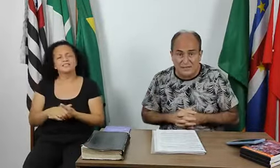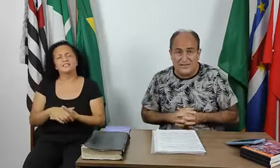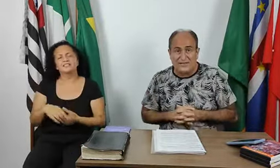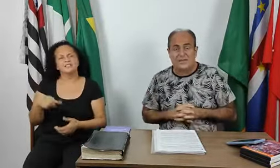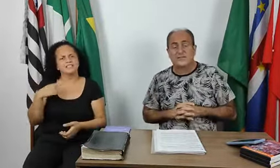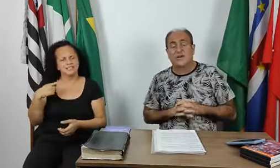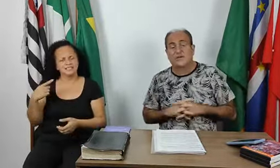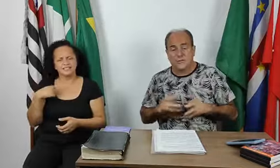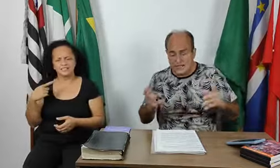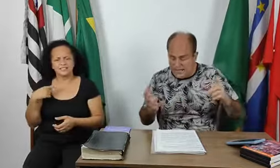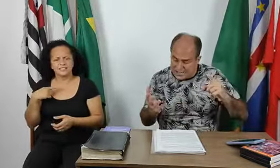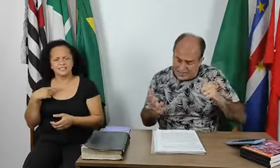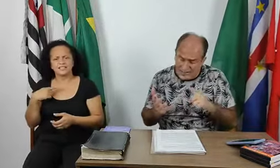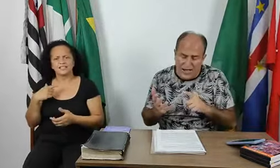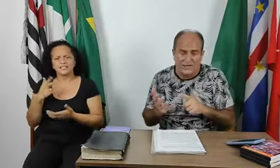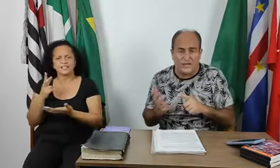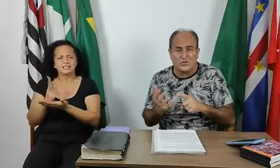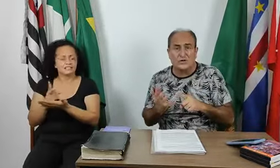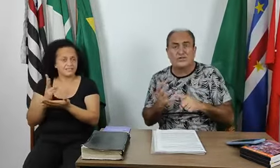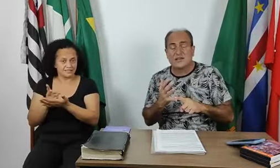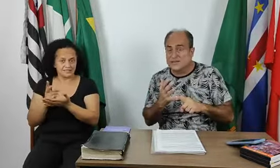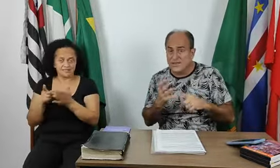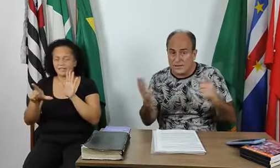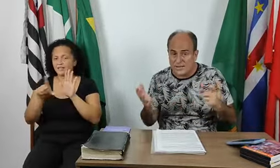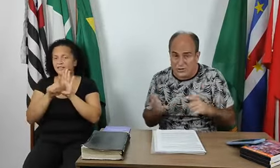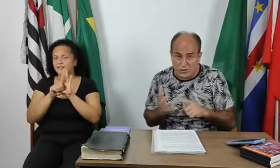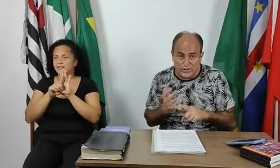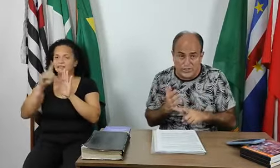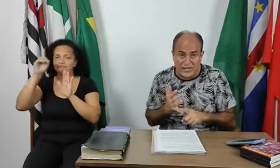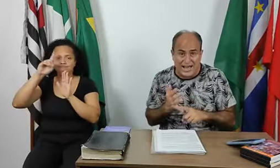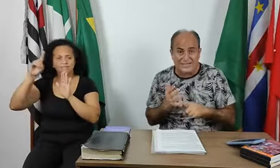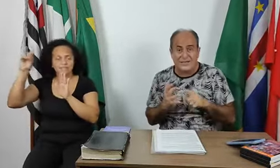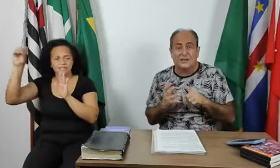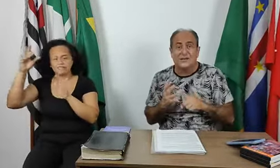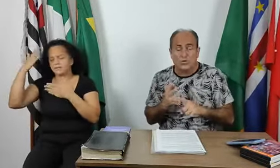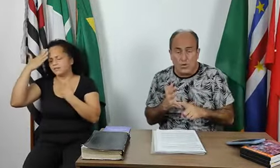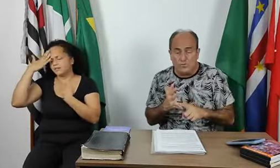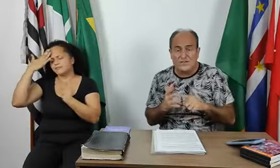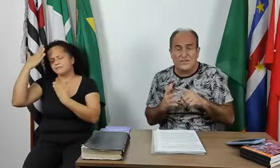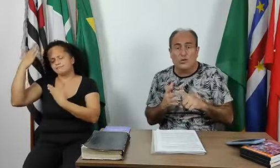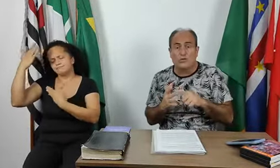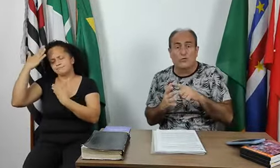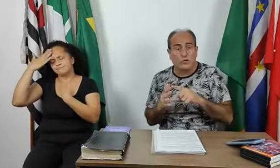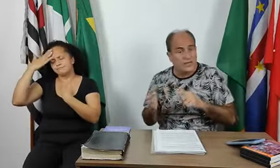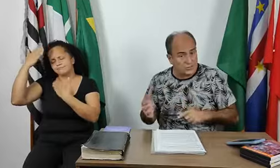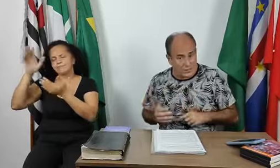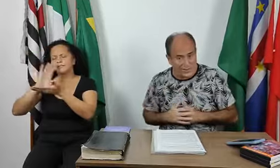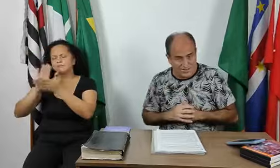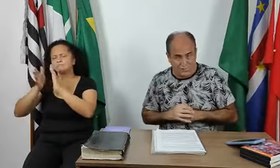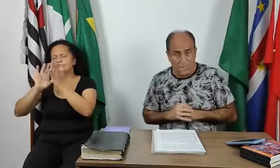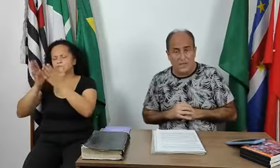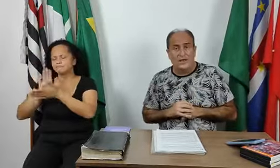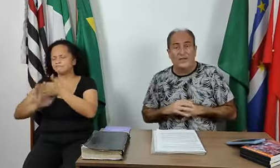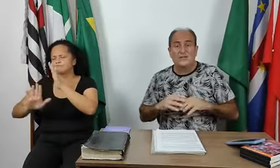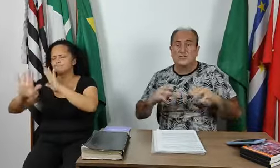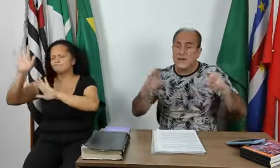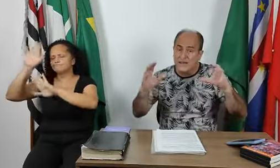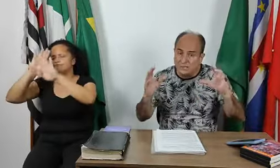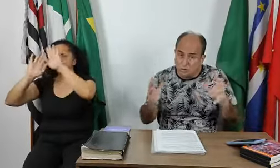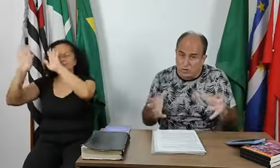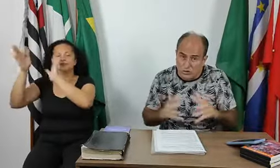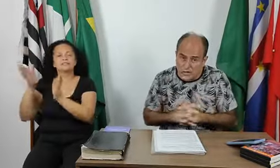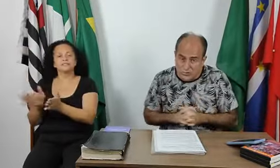da meditação, que são as ações de graça, confissão, louvor e adoração. Isso